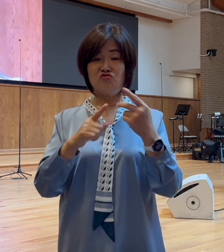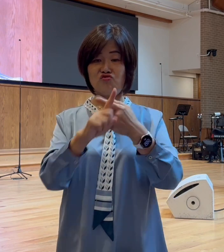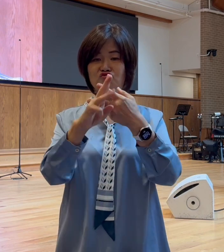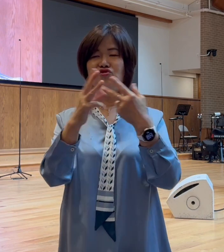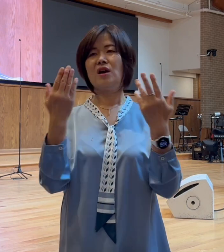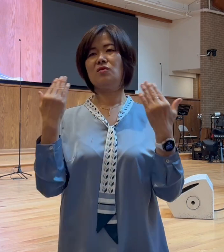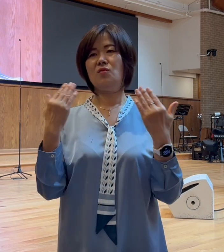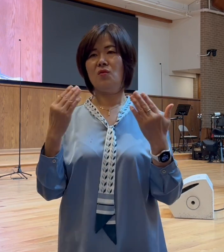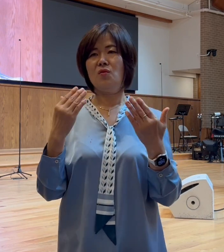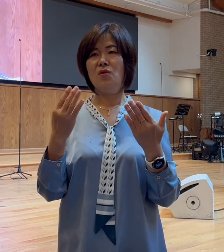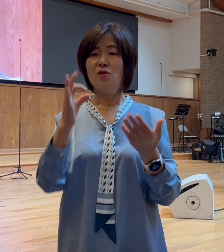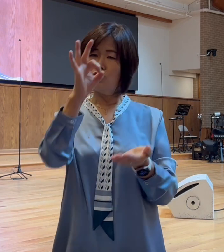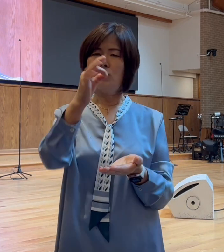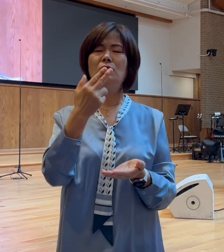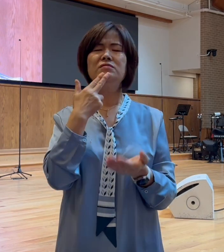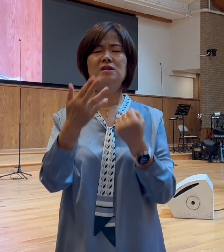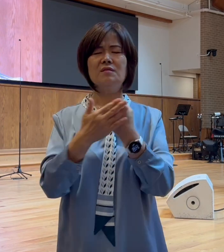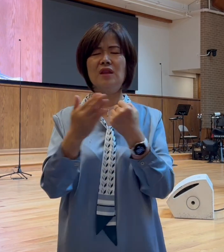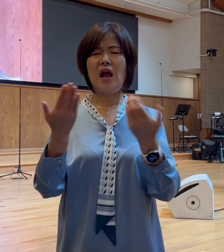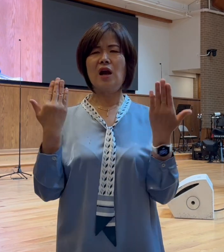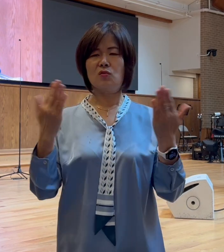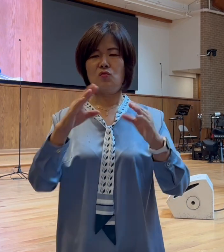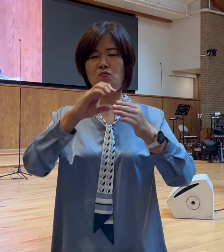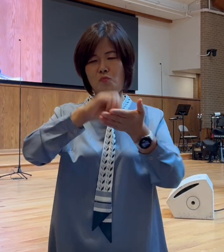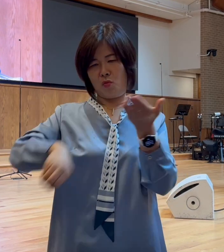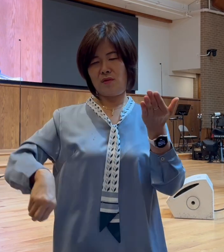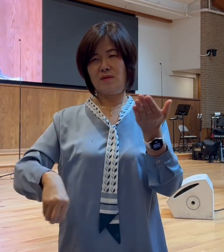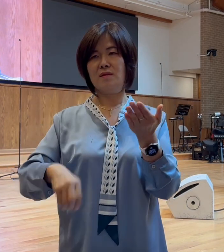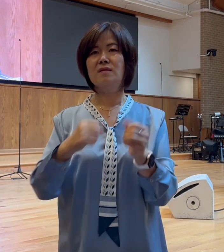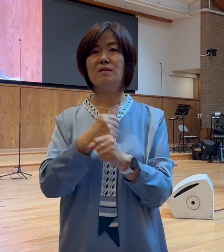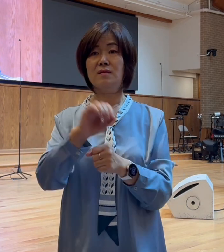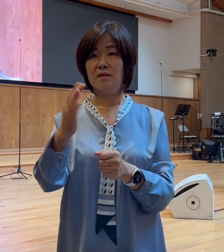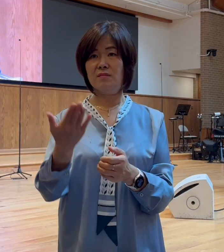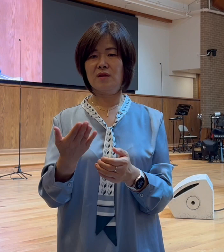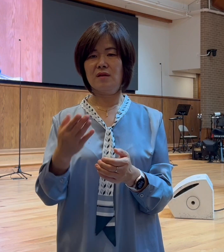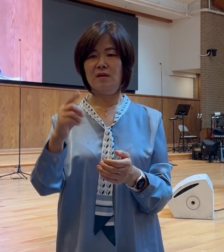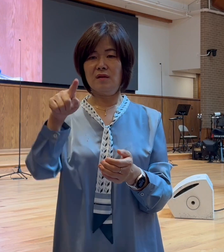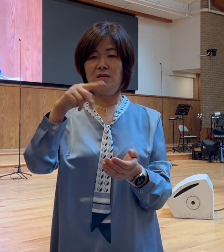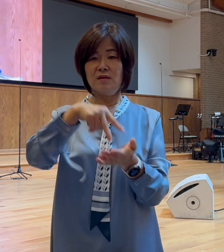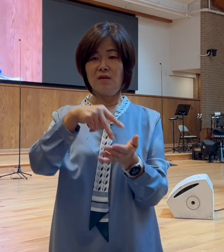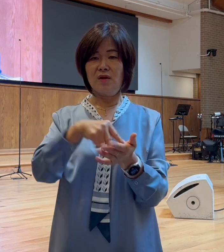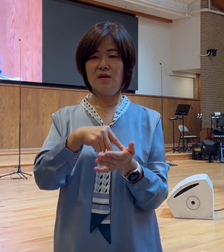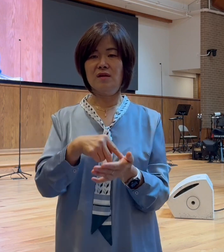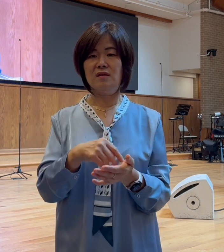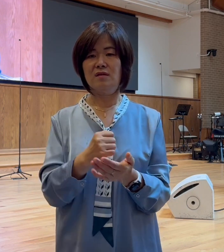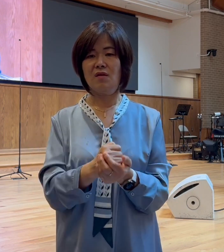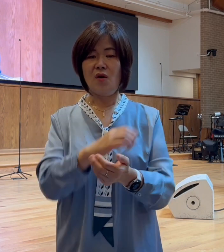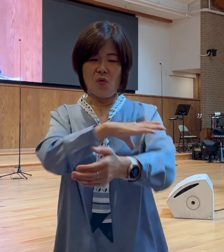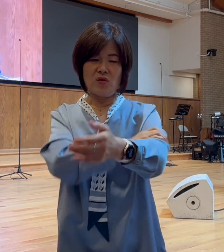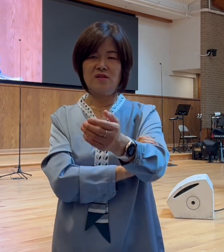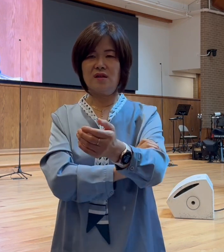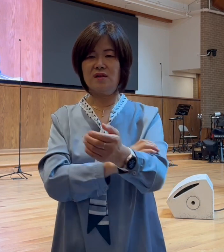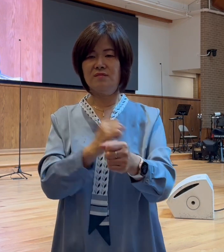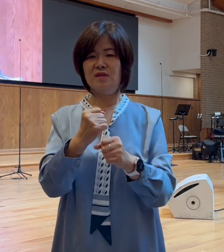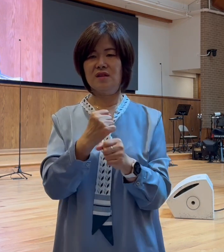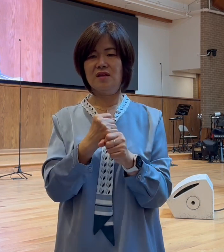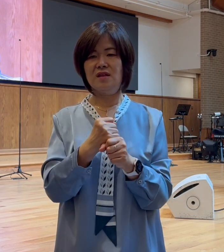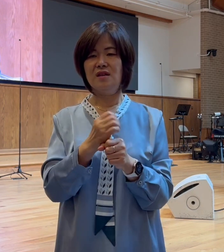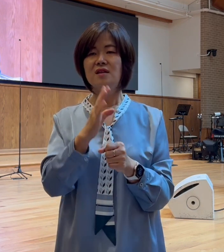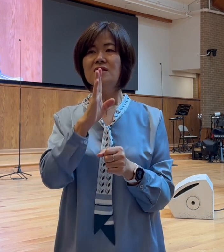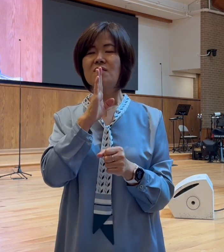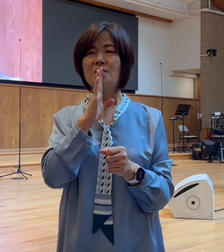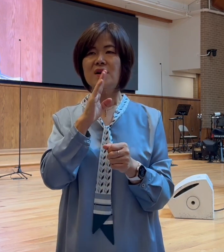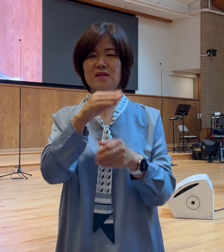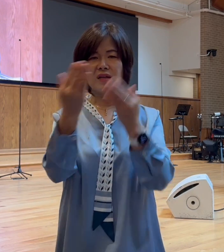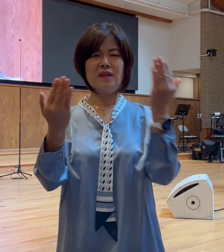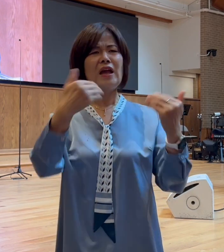때인데, 등록금 못 내려 휴학하고 이제 그런 상황에서 뭐 권사님들이 직방으로 응답받으려면 산에